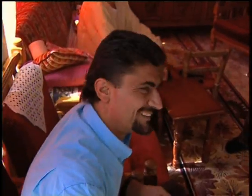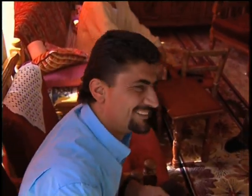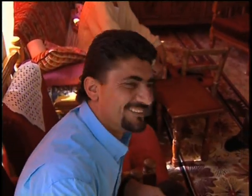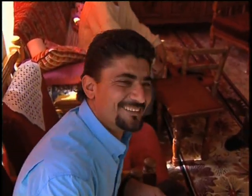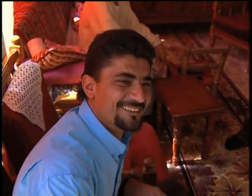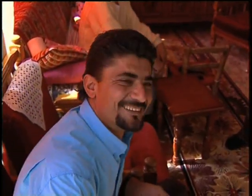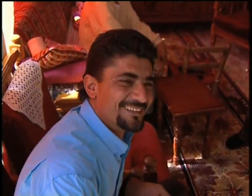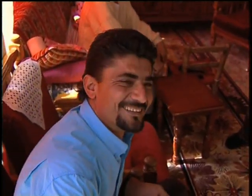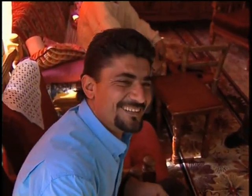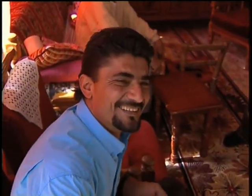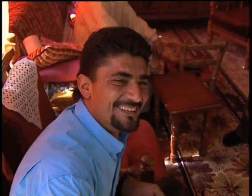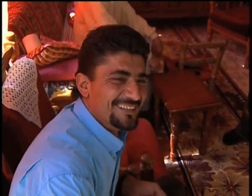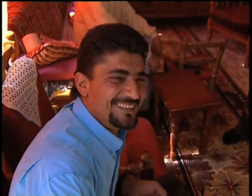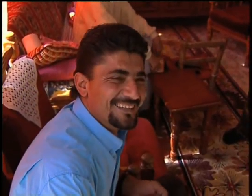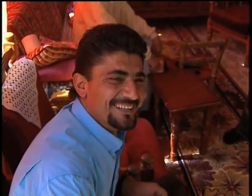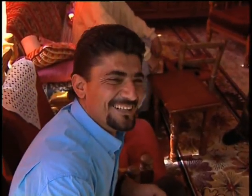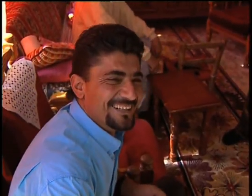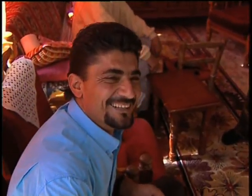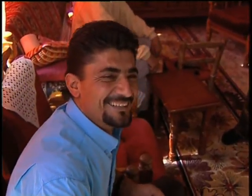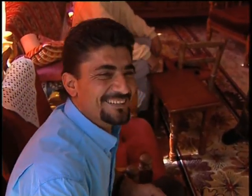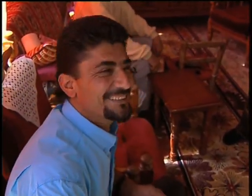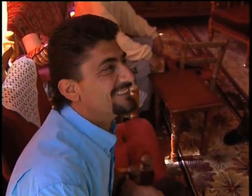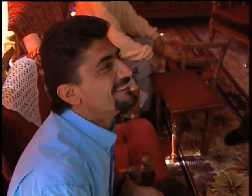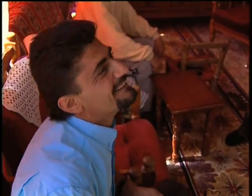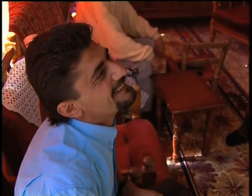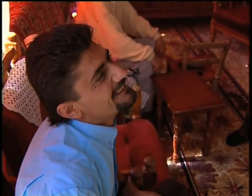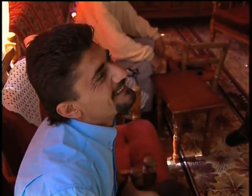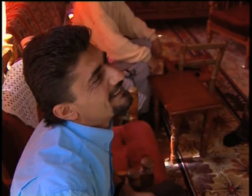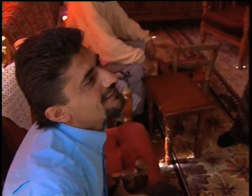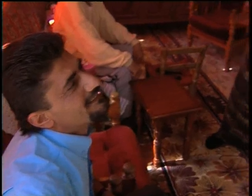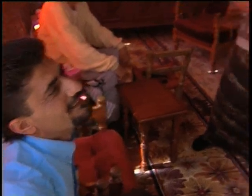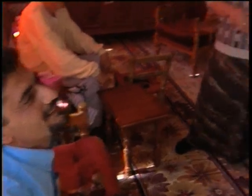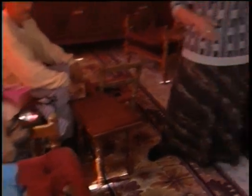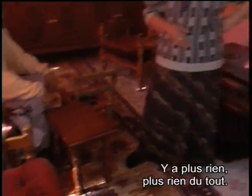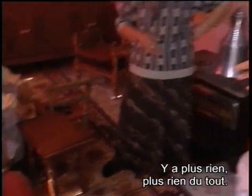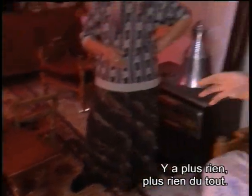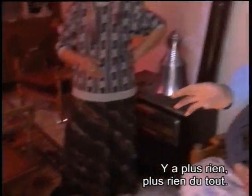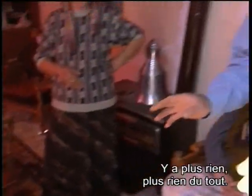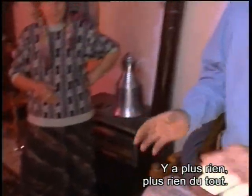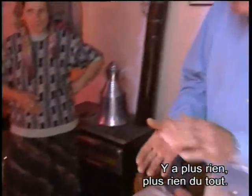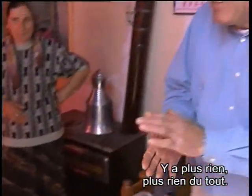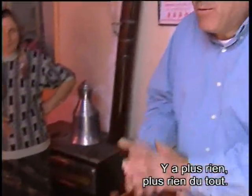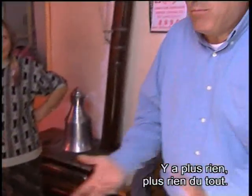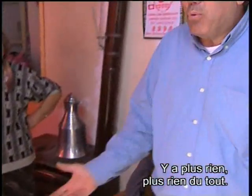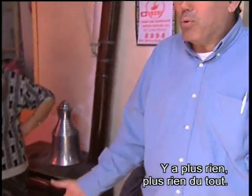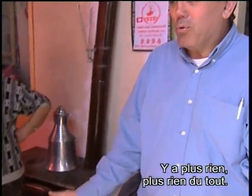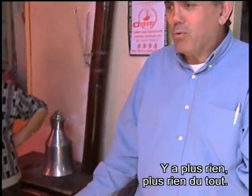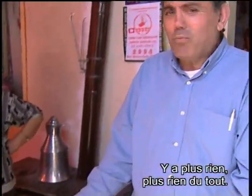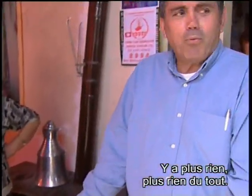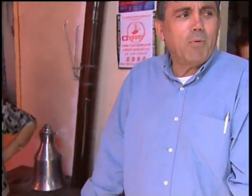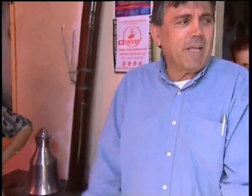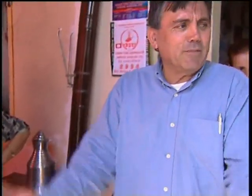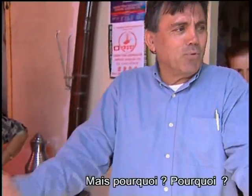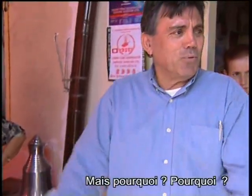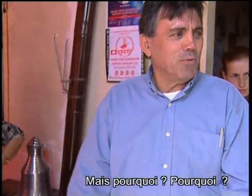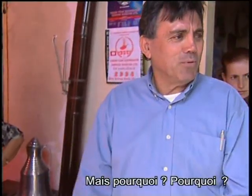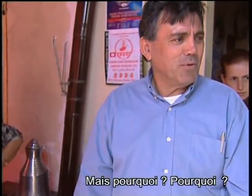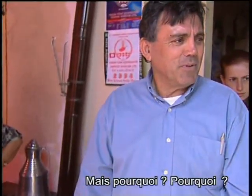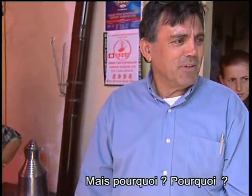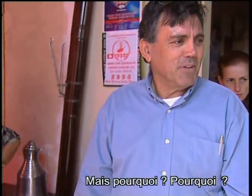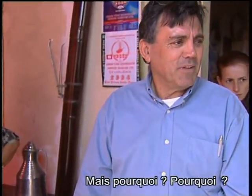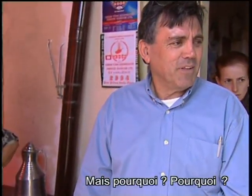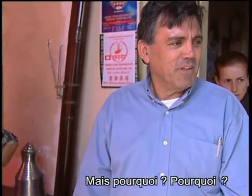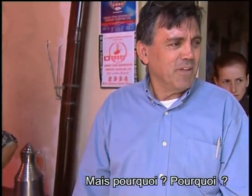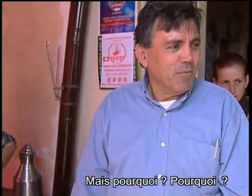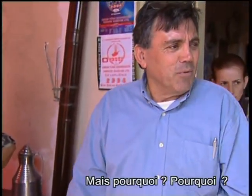il'y a plus rien mais plus rien du tout et pourquoi